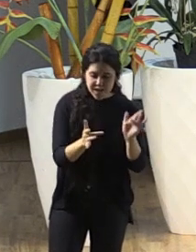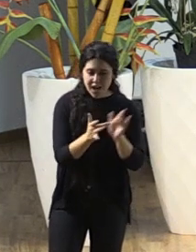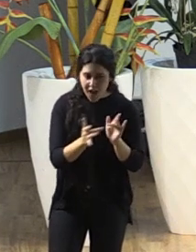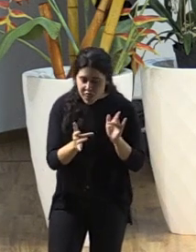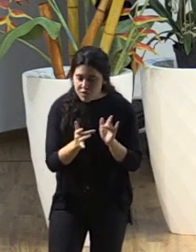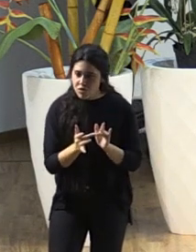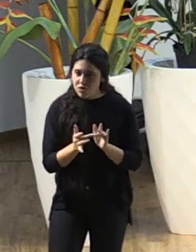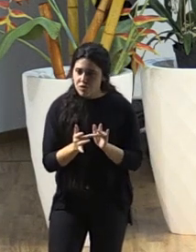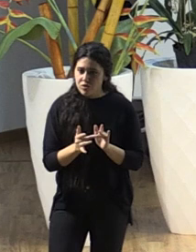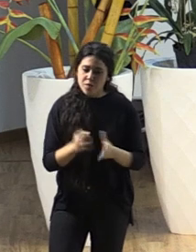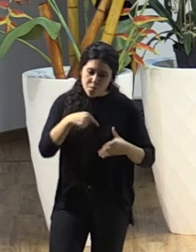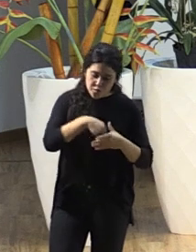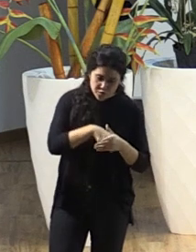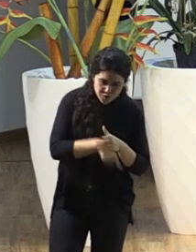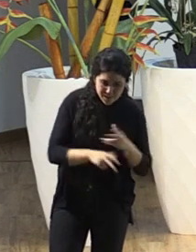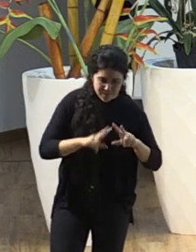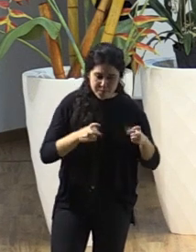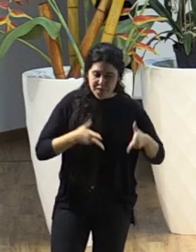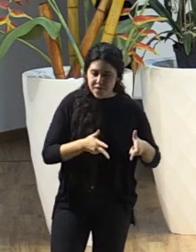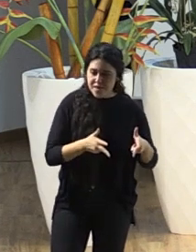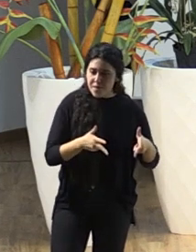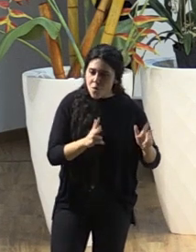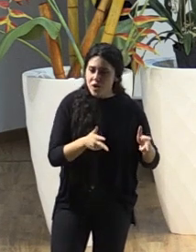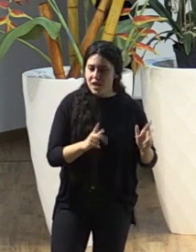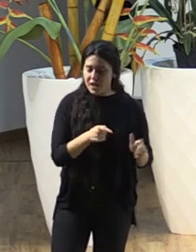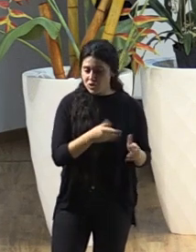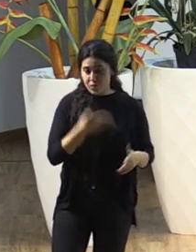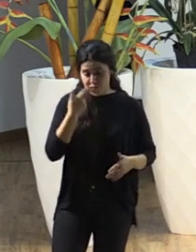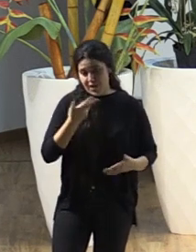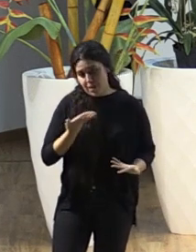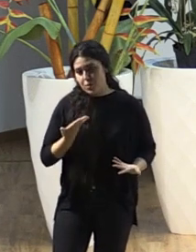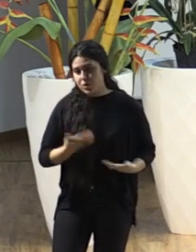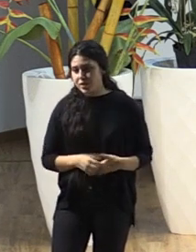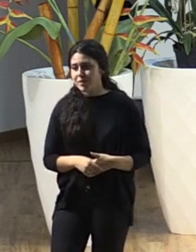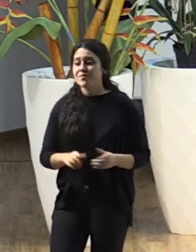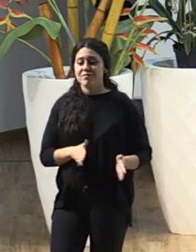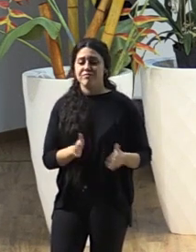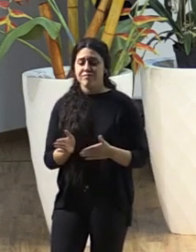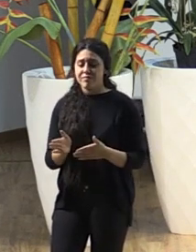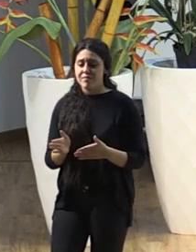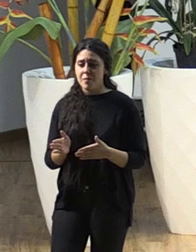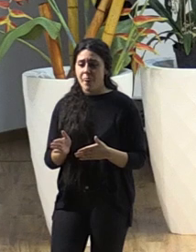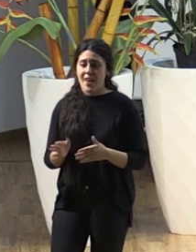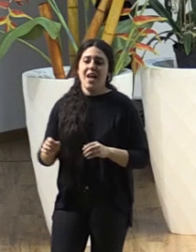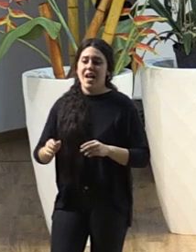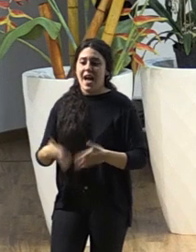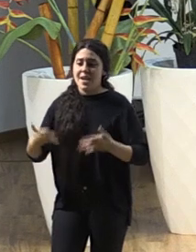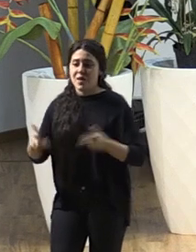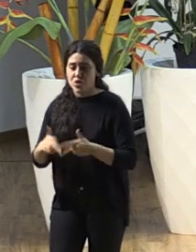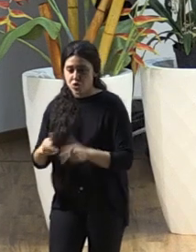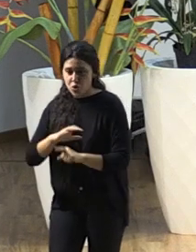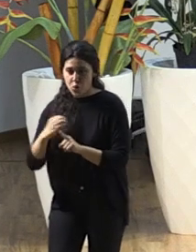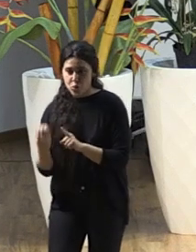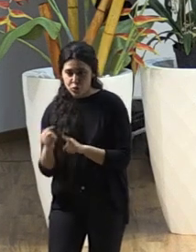de profundizar en la democracia, que tiene mucho, mucho potencial. Y desde la animación sociocultural, con todo esto que estamos poniendo encima de la mesa,